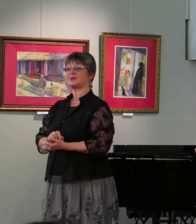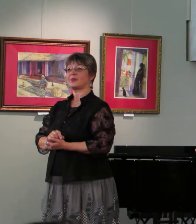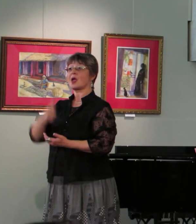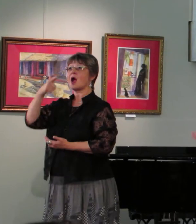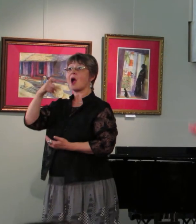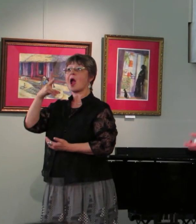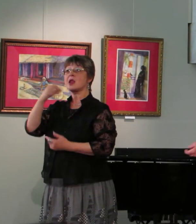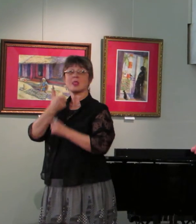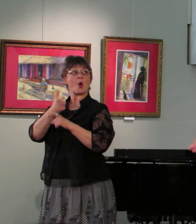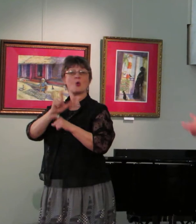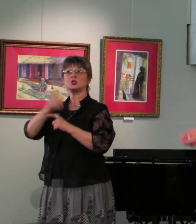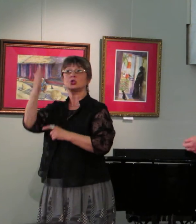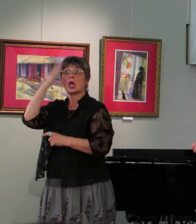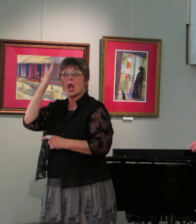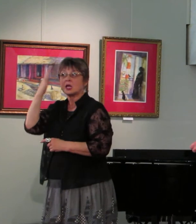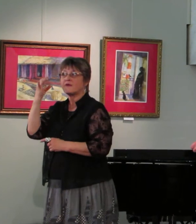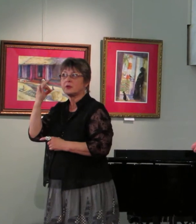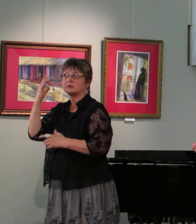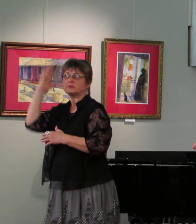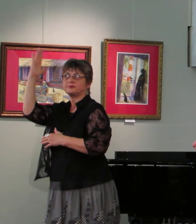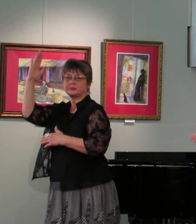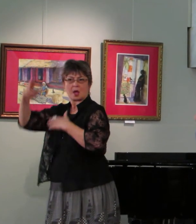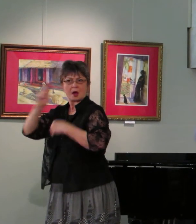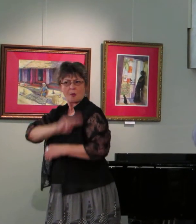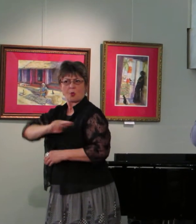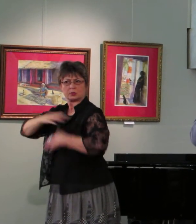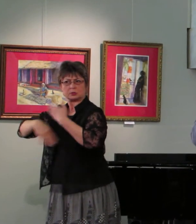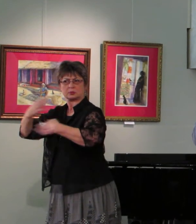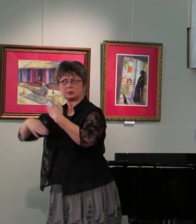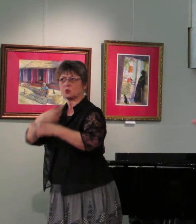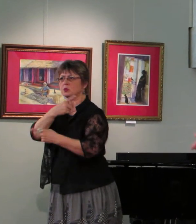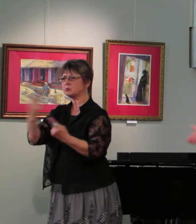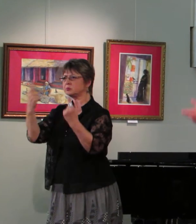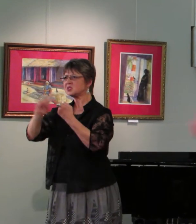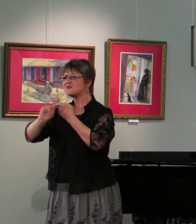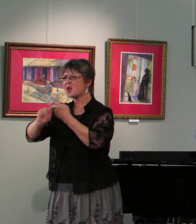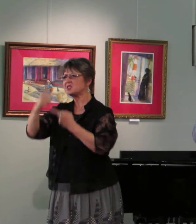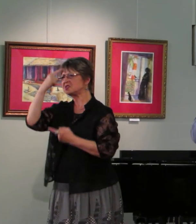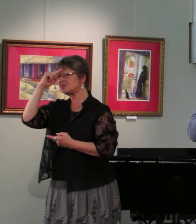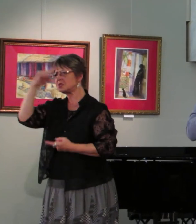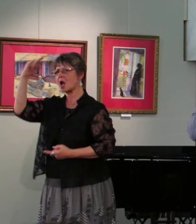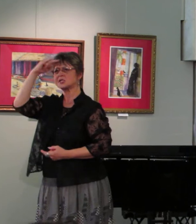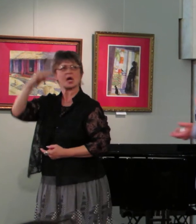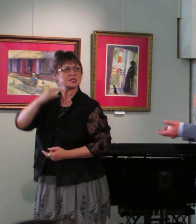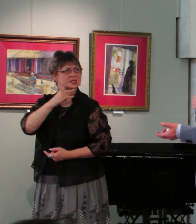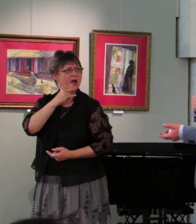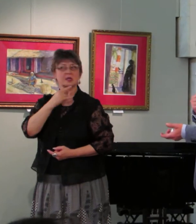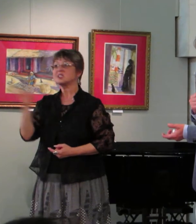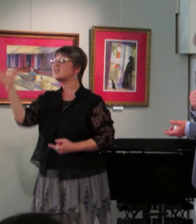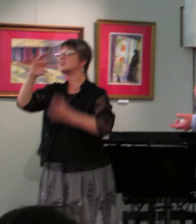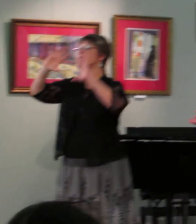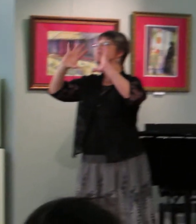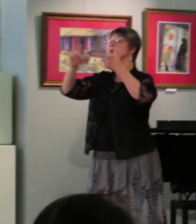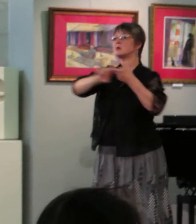Галина талантливая, продуктивно работает, что у нее огромные связи и с Индией, и с Казахстаном, и вообще со всем миром.